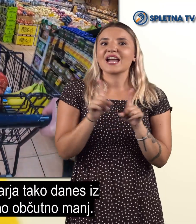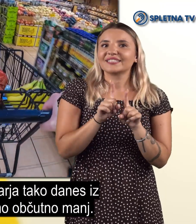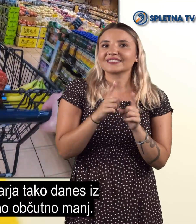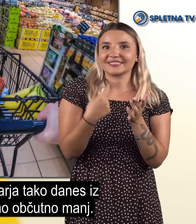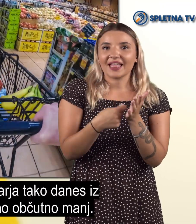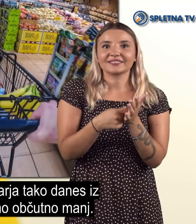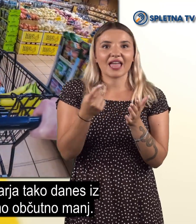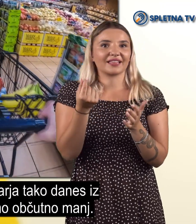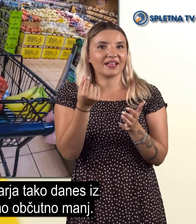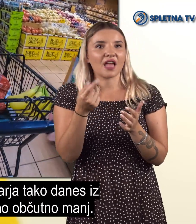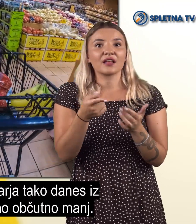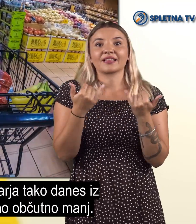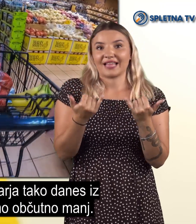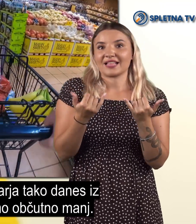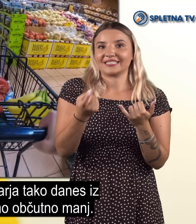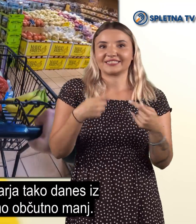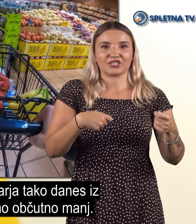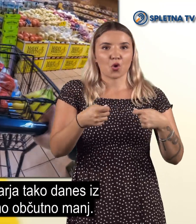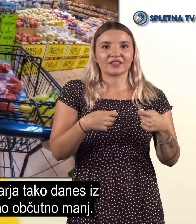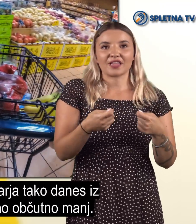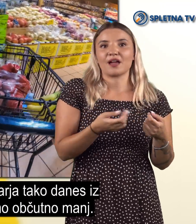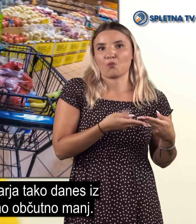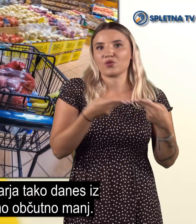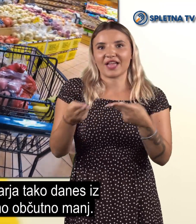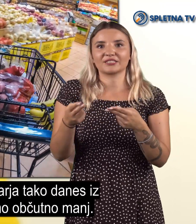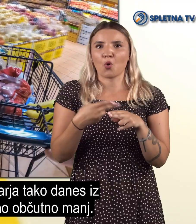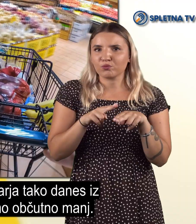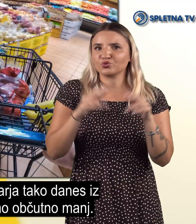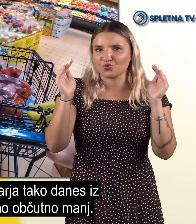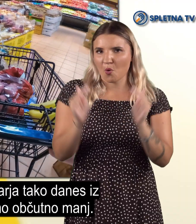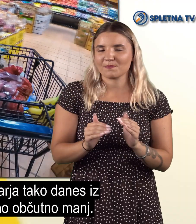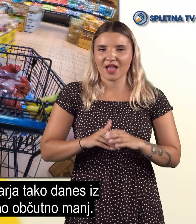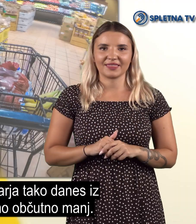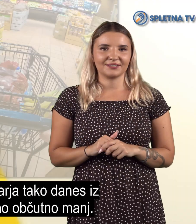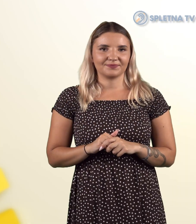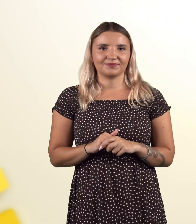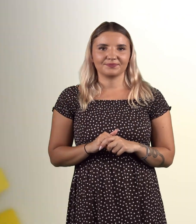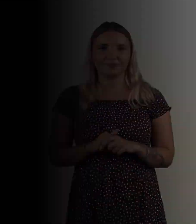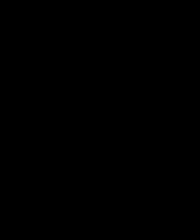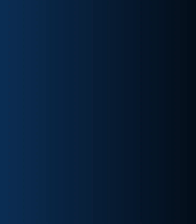Za isti znesek denarja tako danes iz trgovine odnesemo občutno manj.